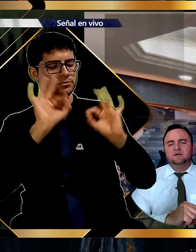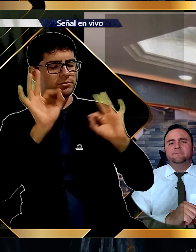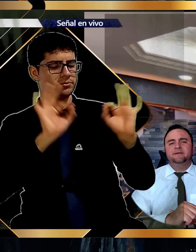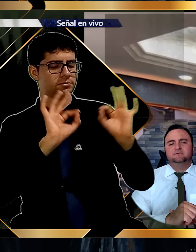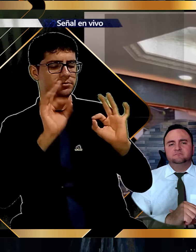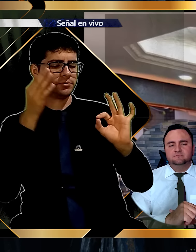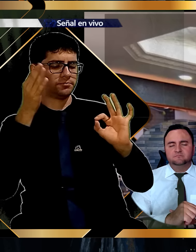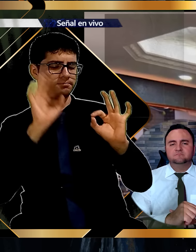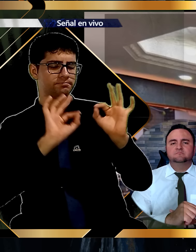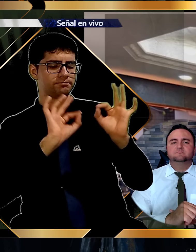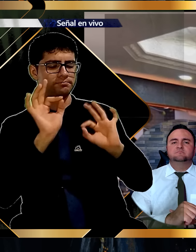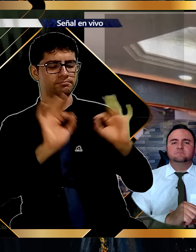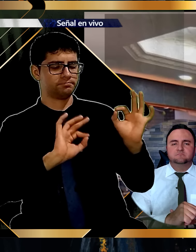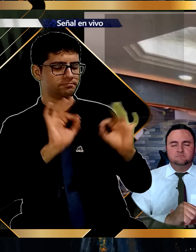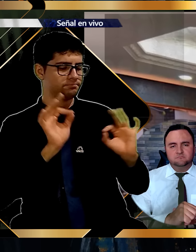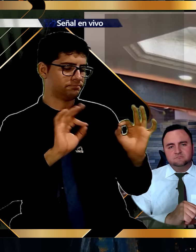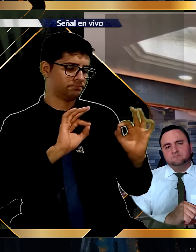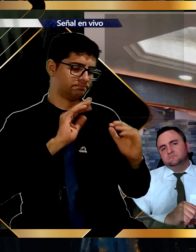Llegó la época